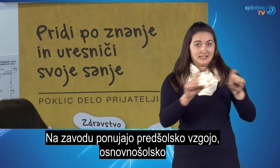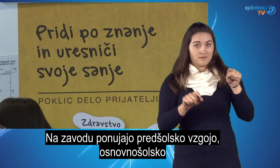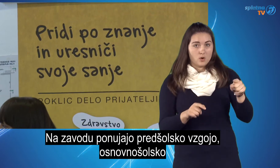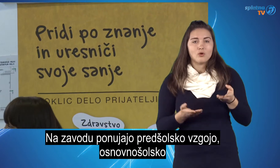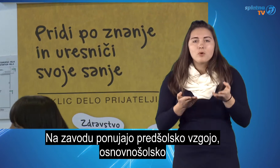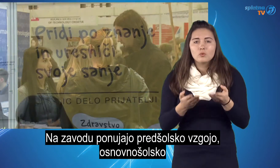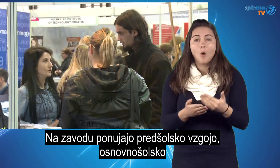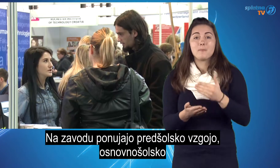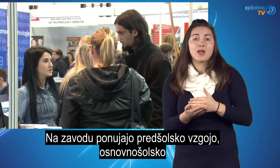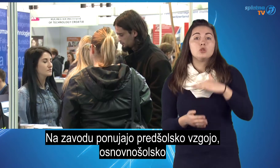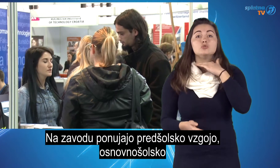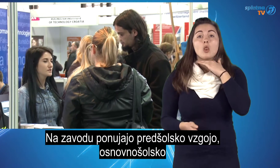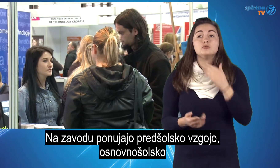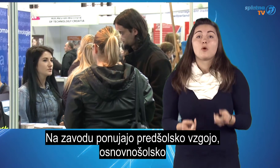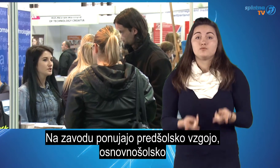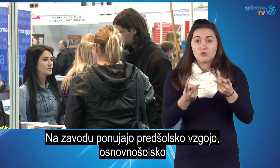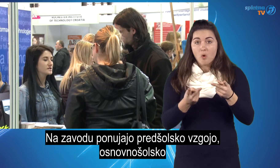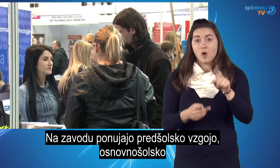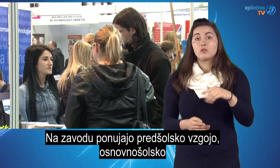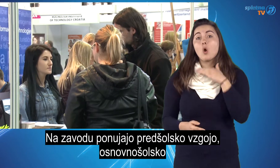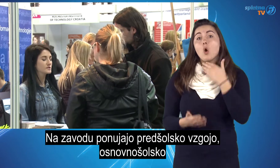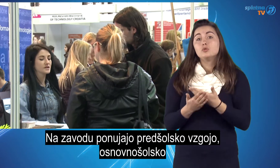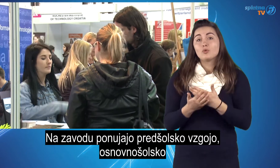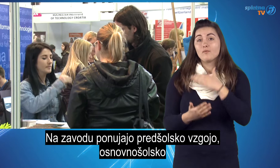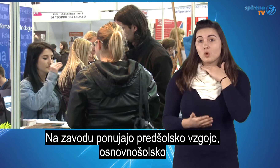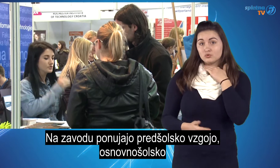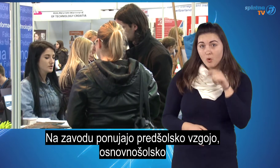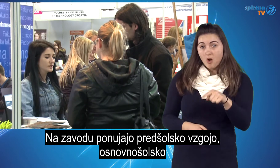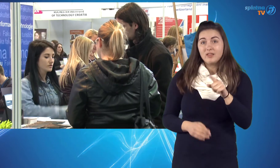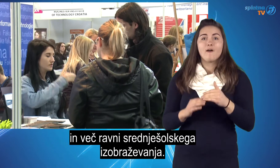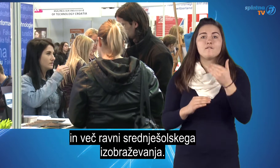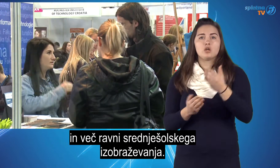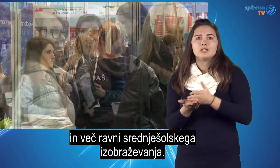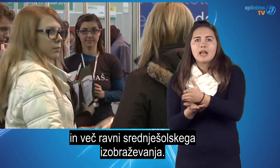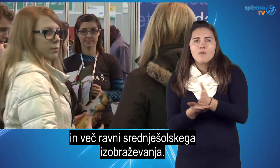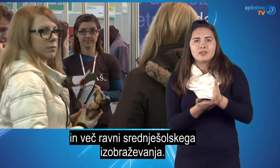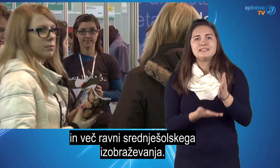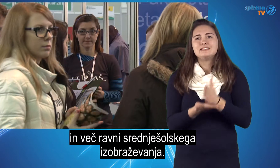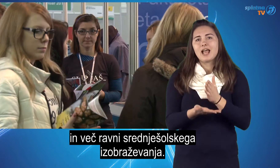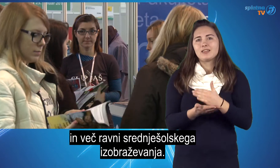Na zavodu ponujajo predšolsko vzgojo, osnovnošolsko in več ravni srednješolskega